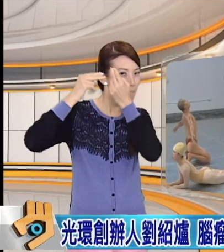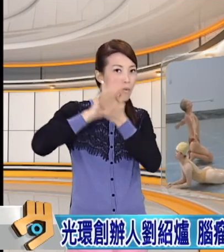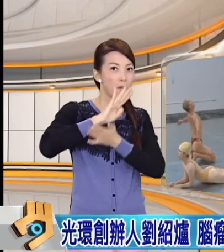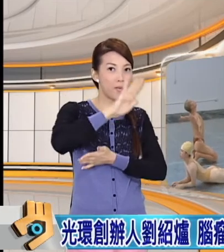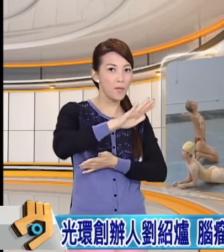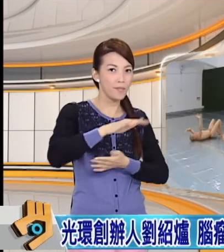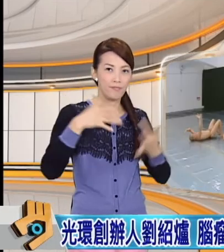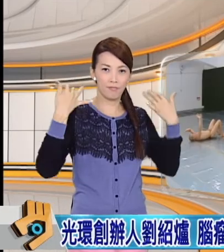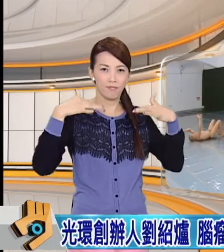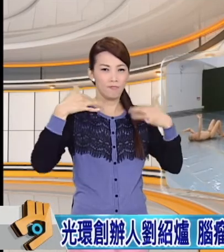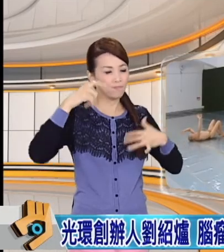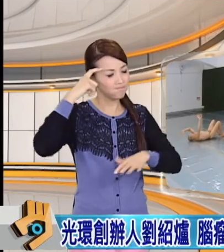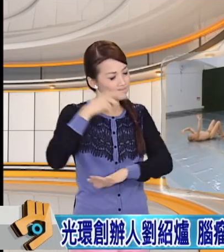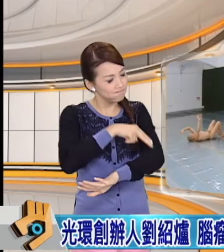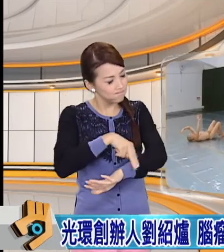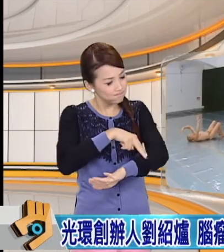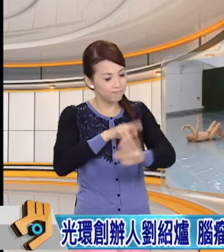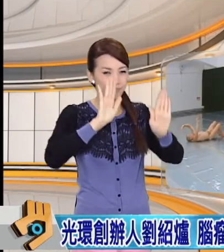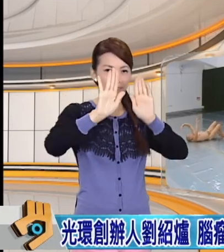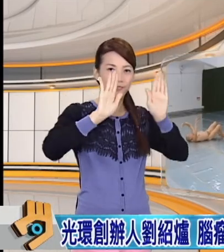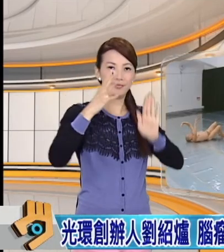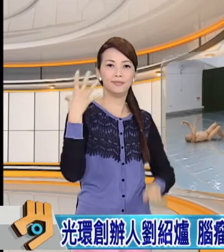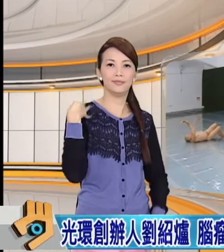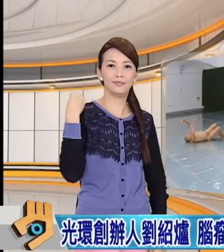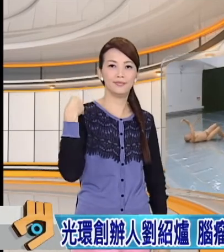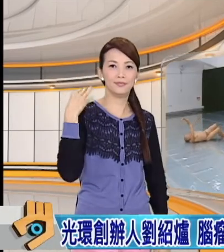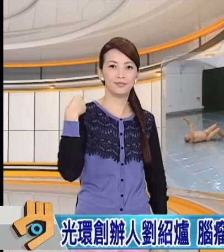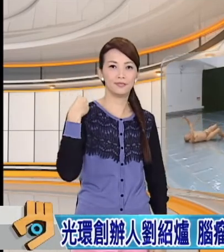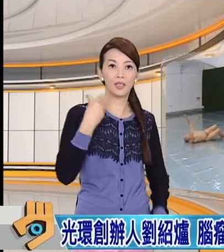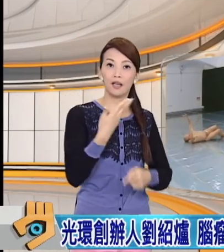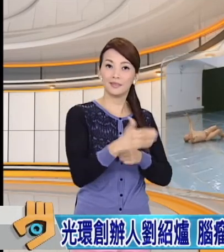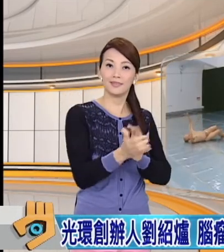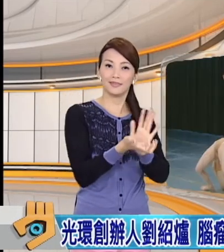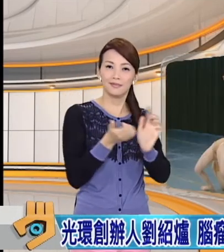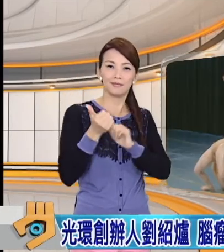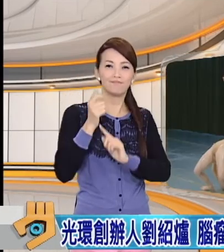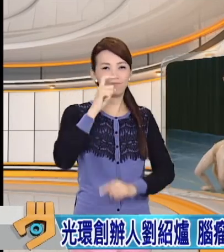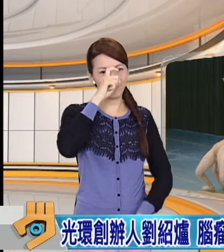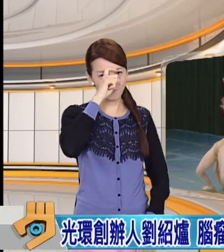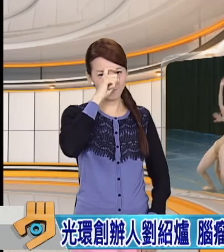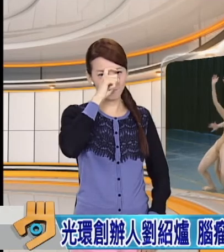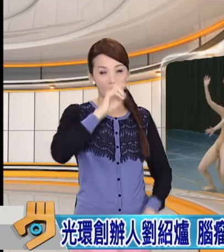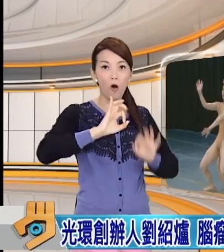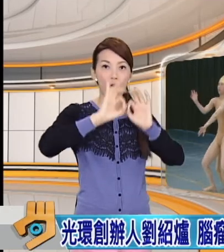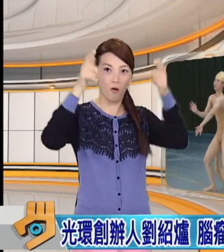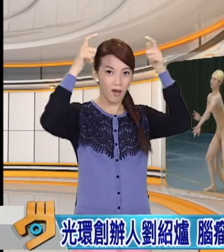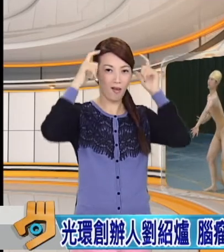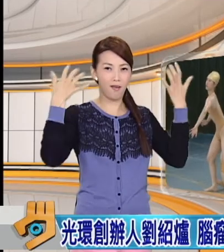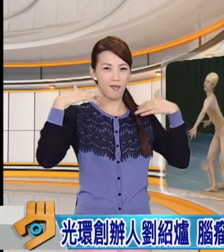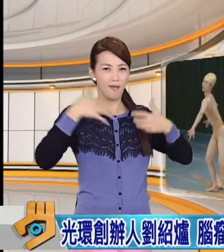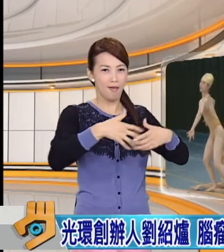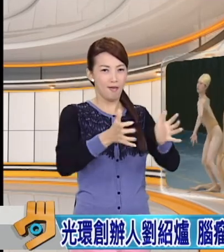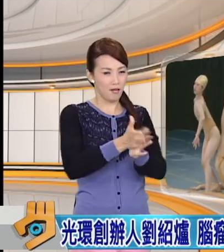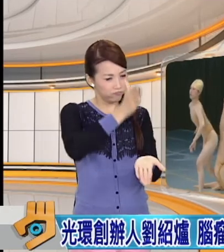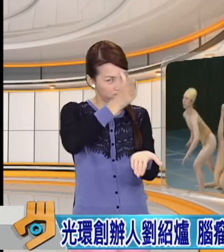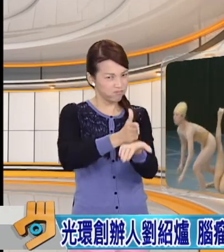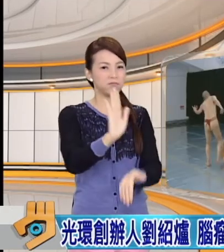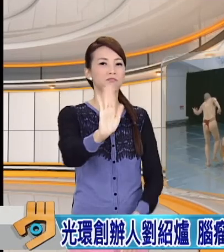刀后，一直没有放弃跳舞和创作。他的遗愿就是光环舞集不能停止运